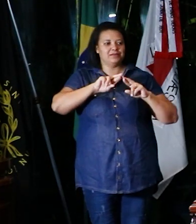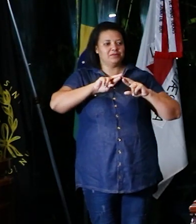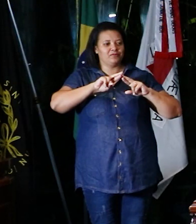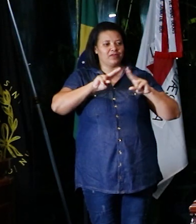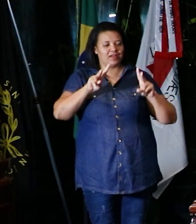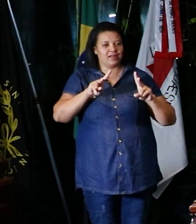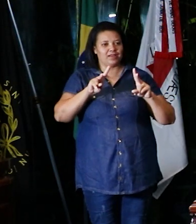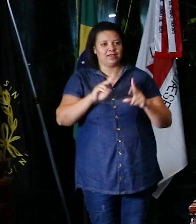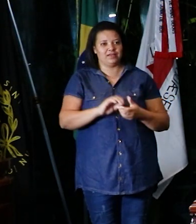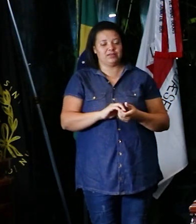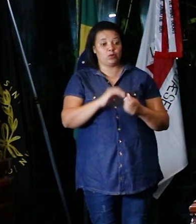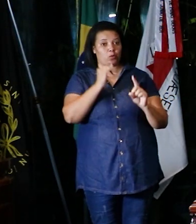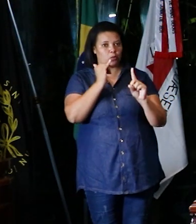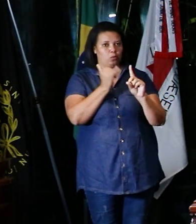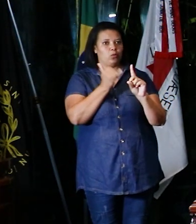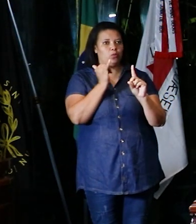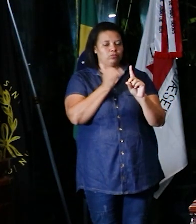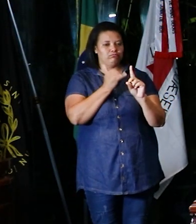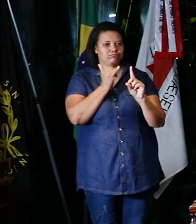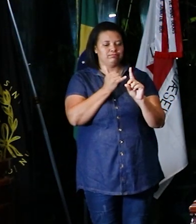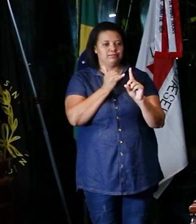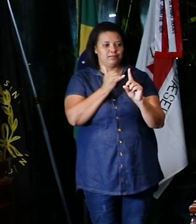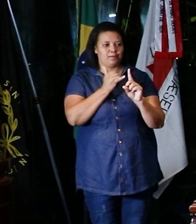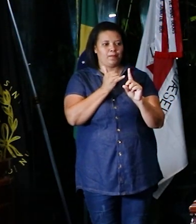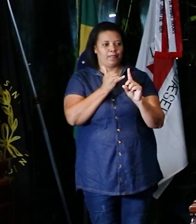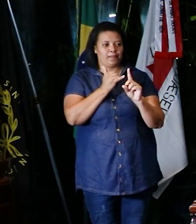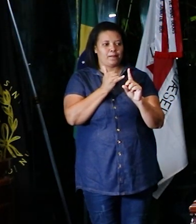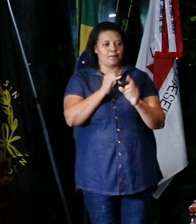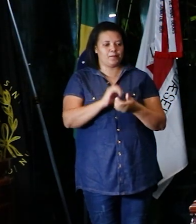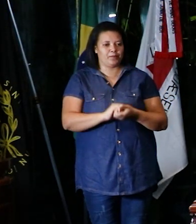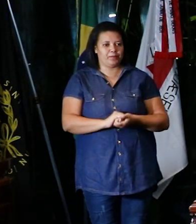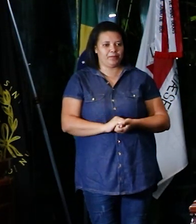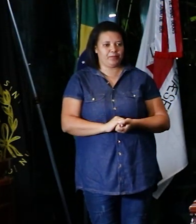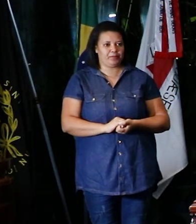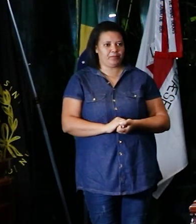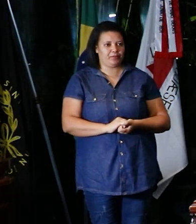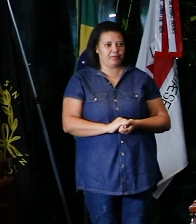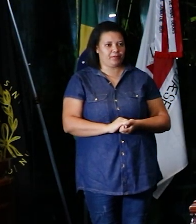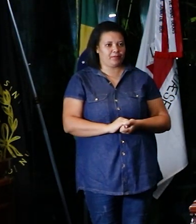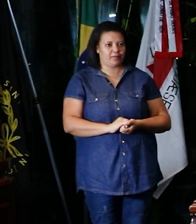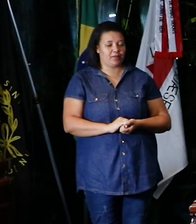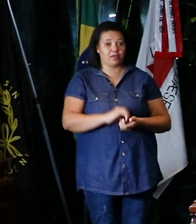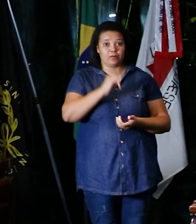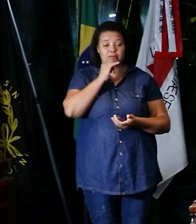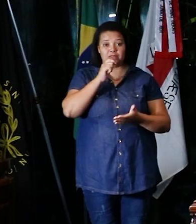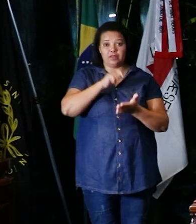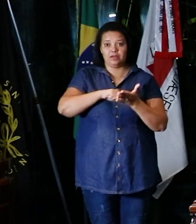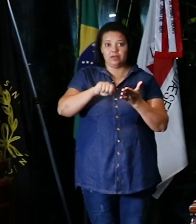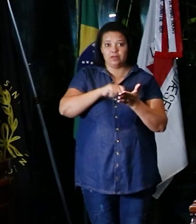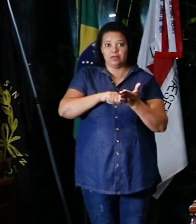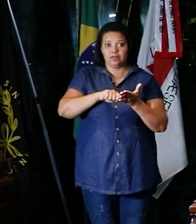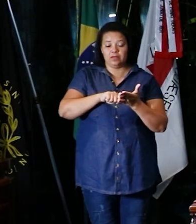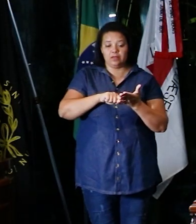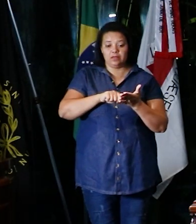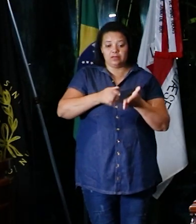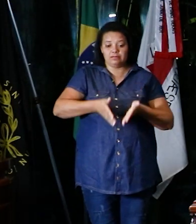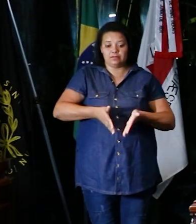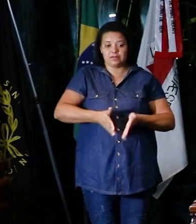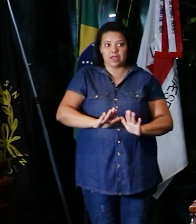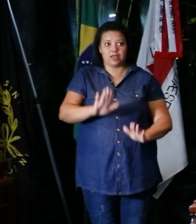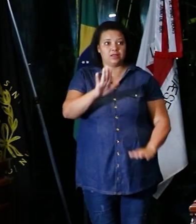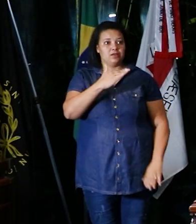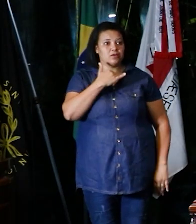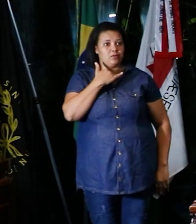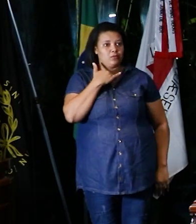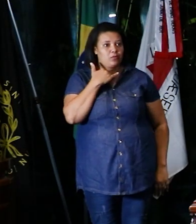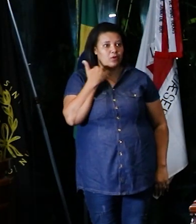conto, com certeza. Mas, por exemplo, um escritor nasce e morre, eu